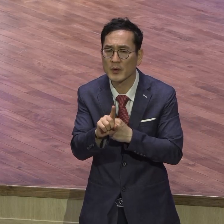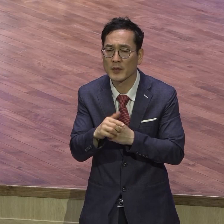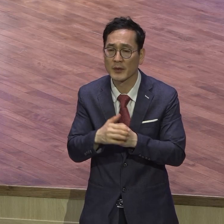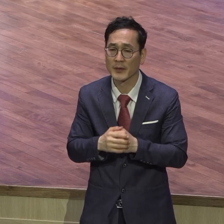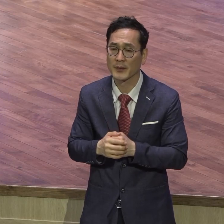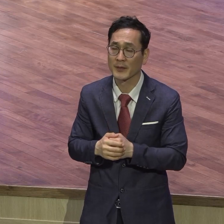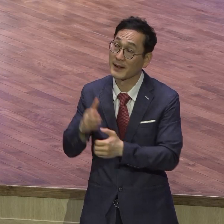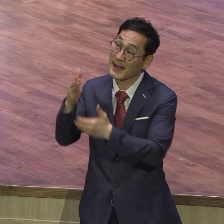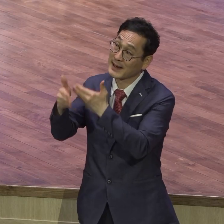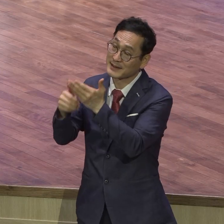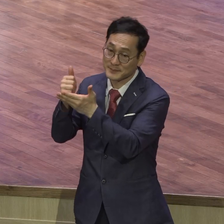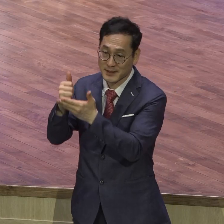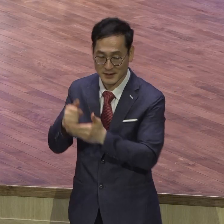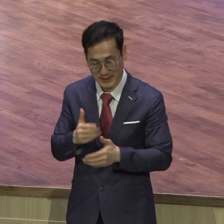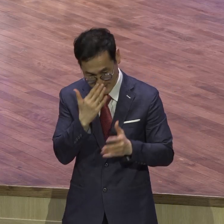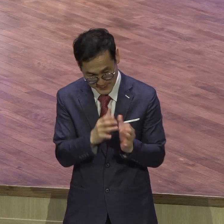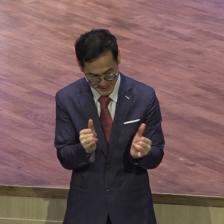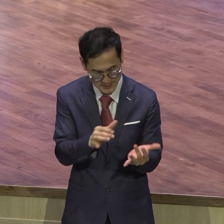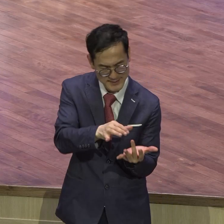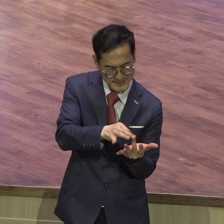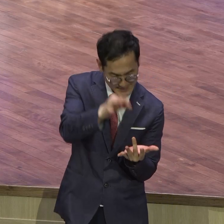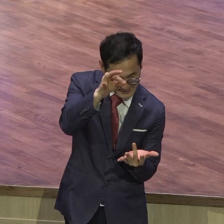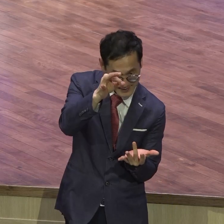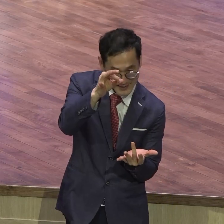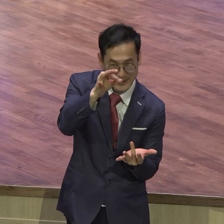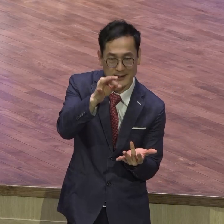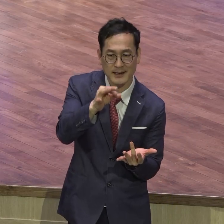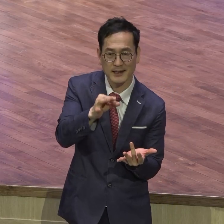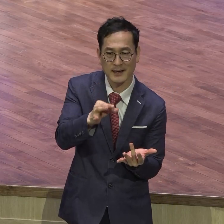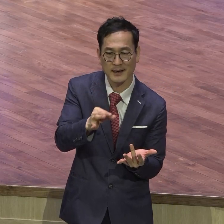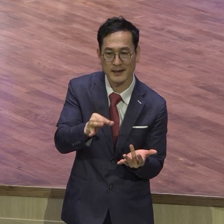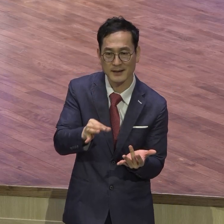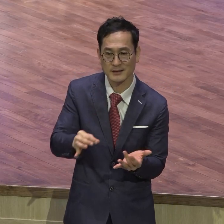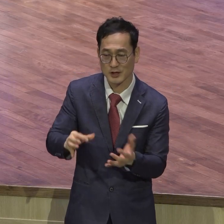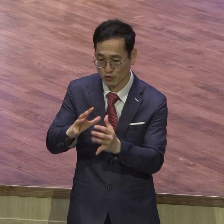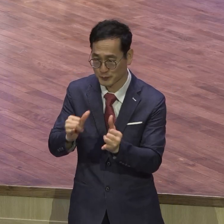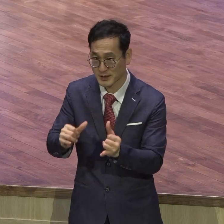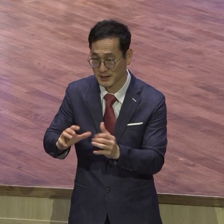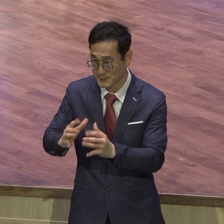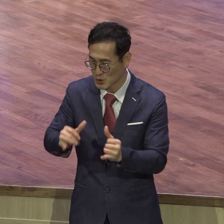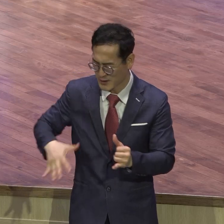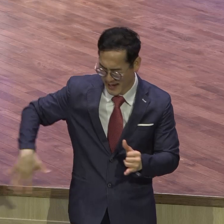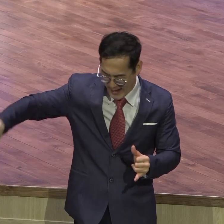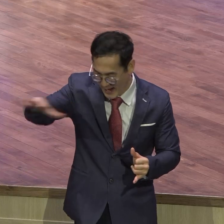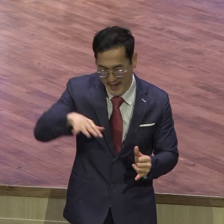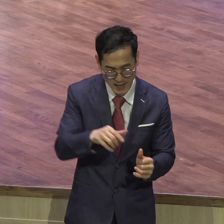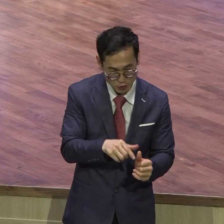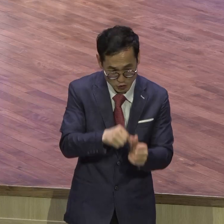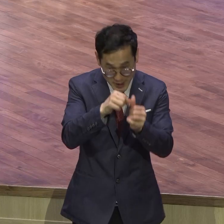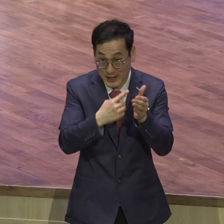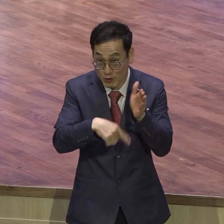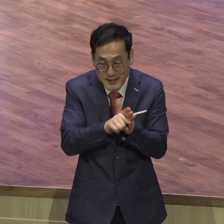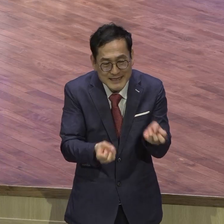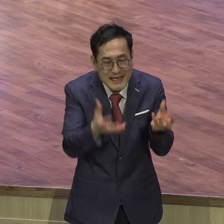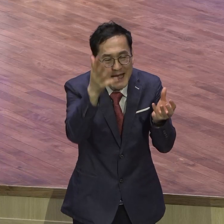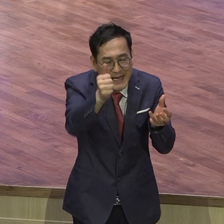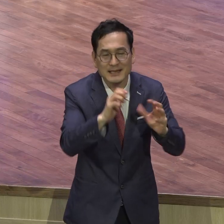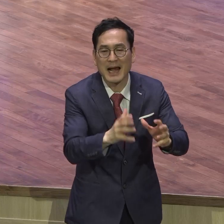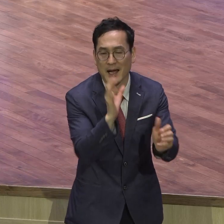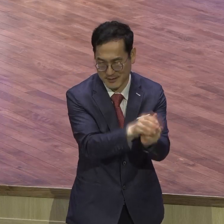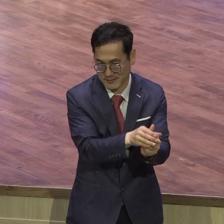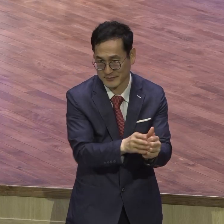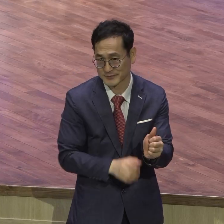이스라엘 백성들을 택하셔서 모든 민족을 구원하기 위한 제사장나로 택했기 때문이란 말이에요